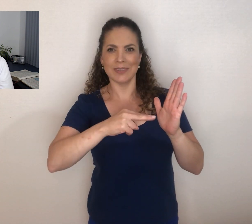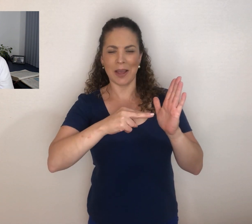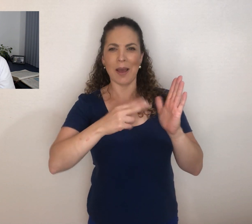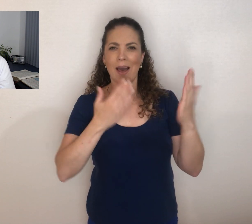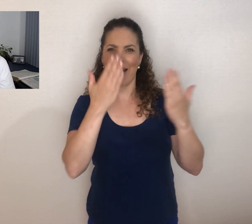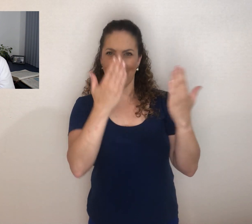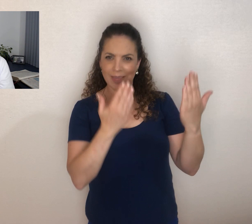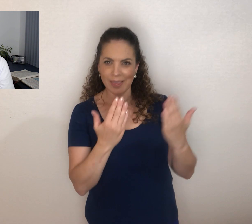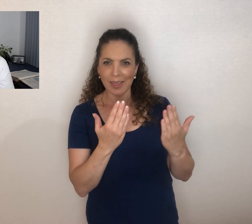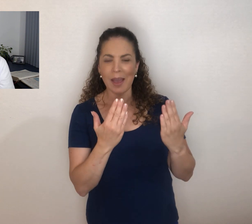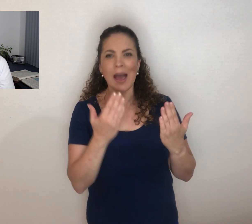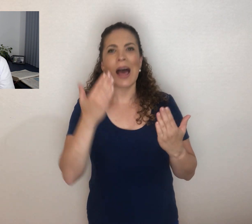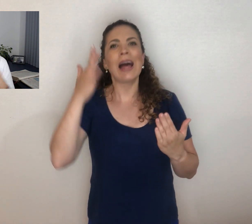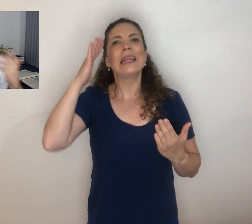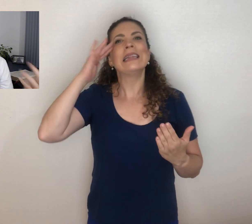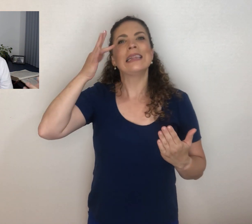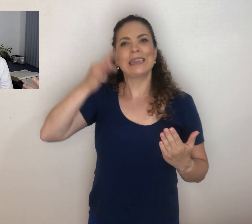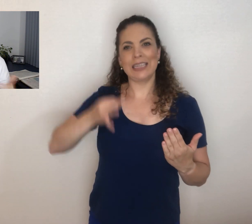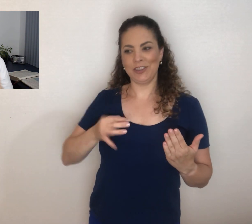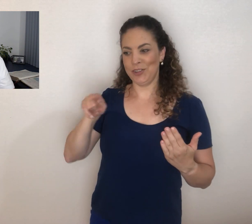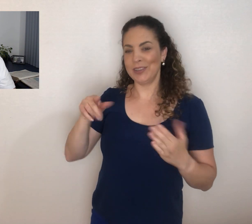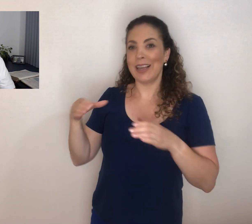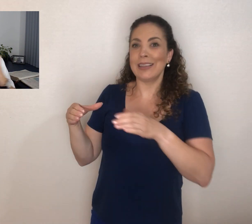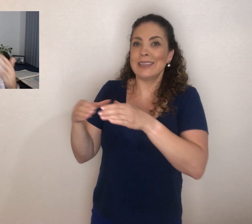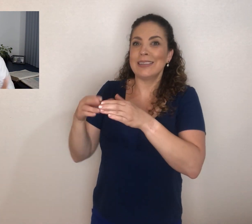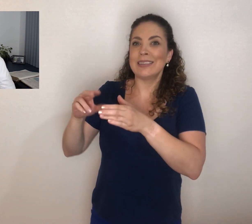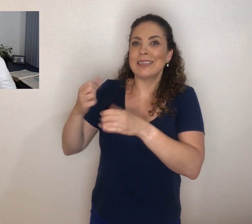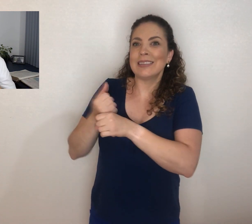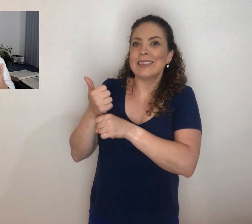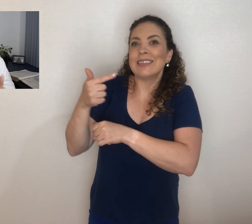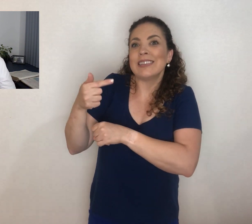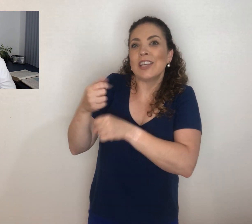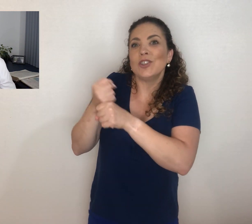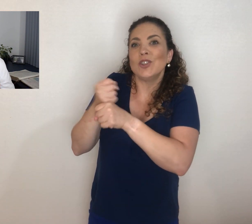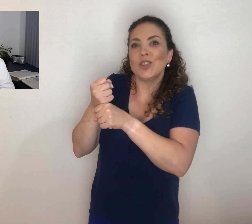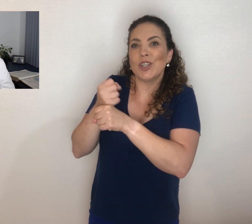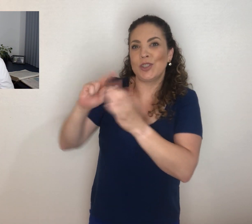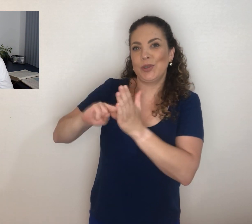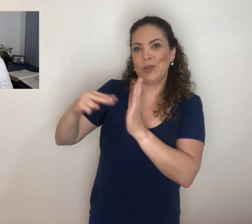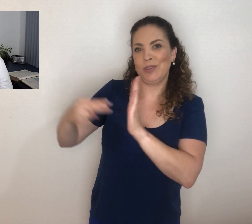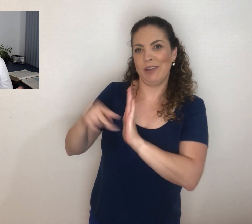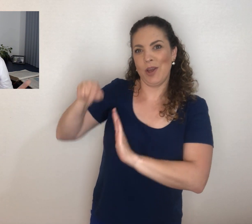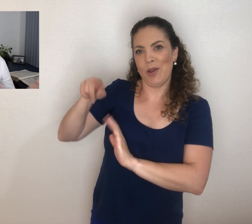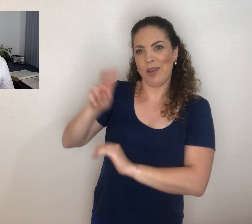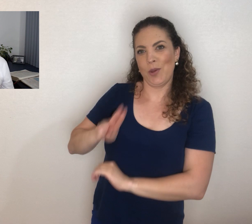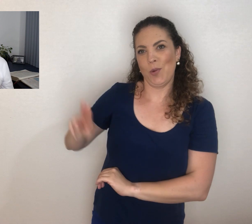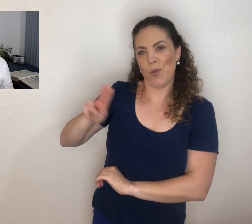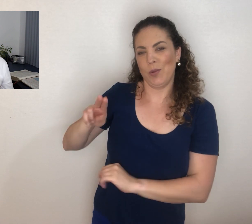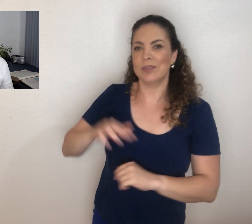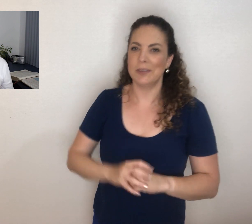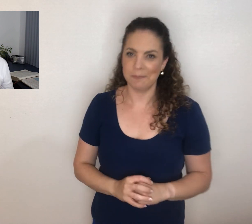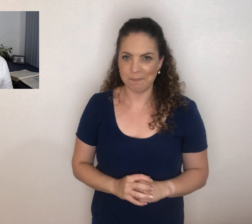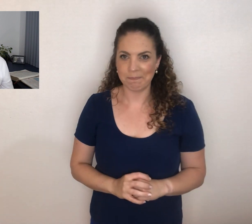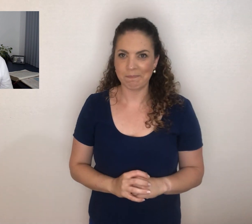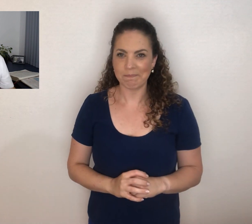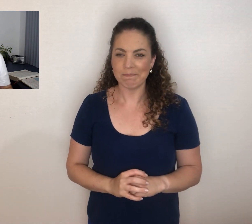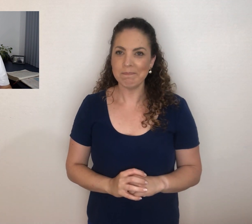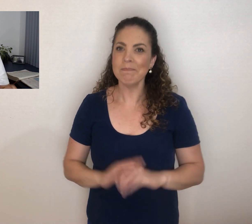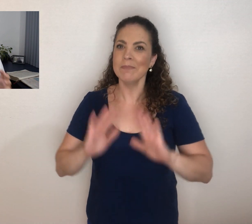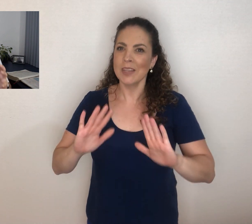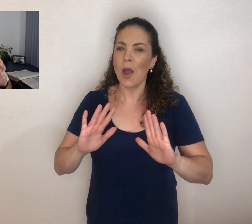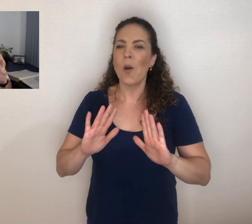não de dias. Depois, a análise dos acontecimentos históricos demonstra também o